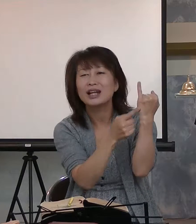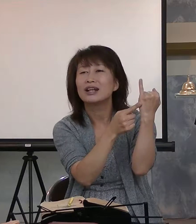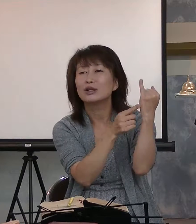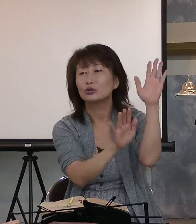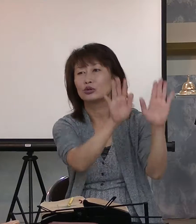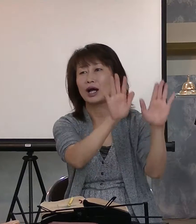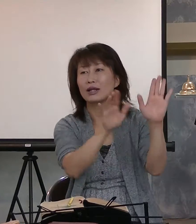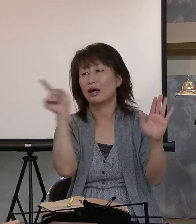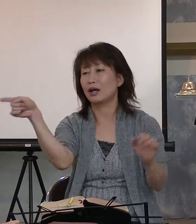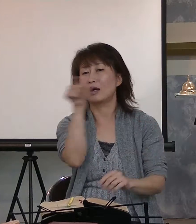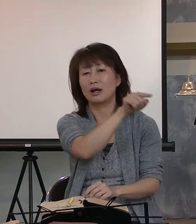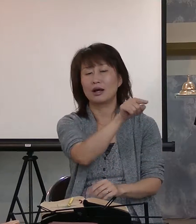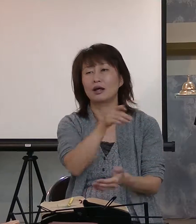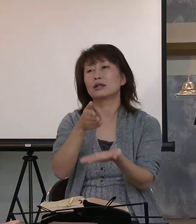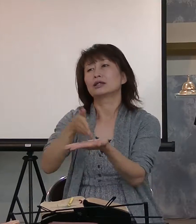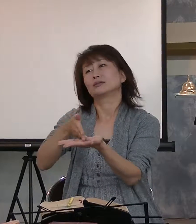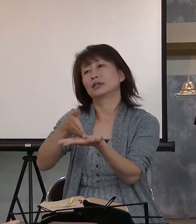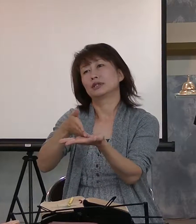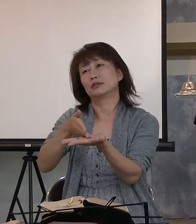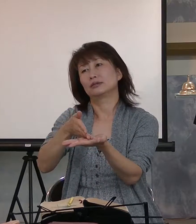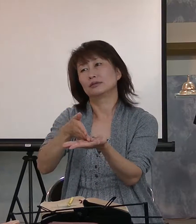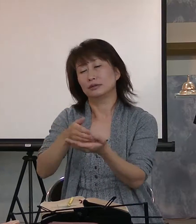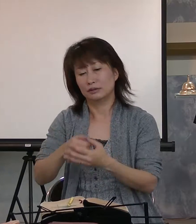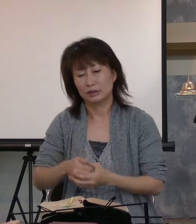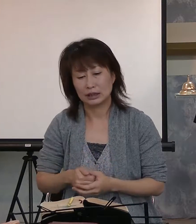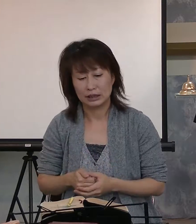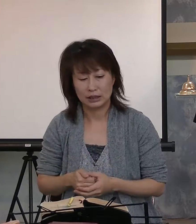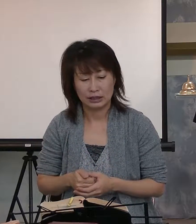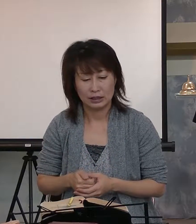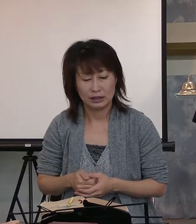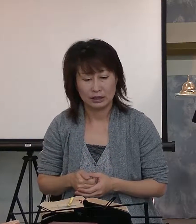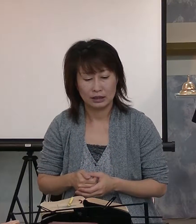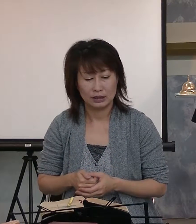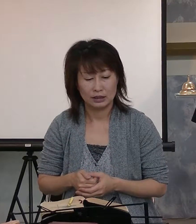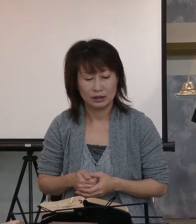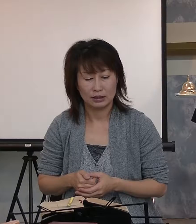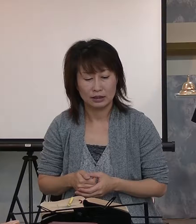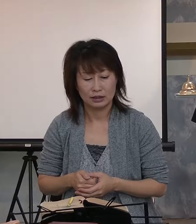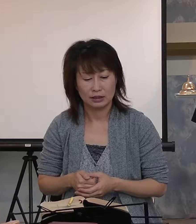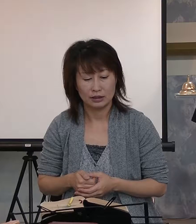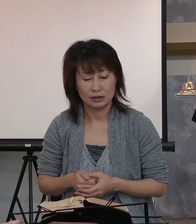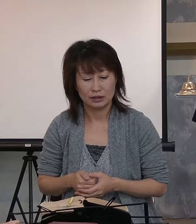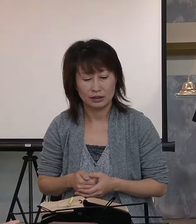たくさんの方々が信仰というものを